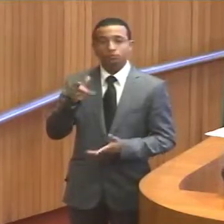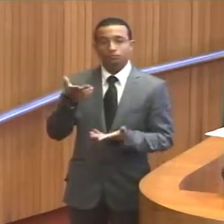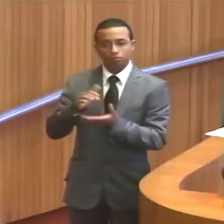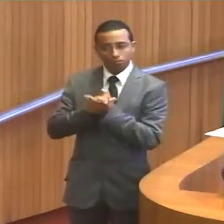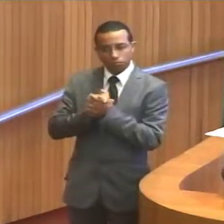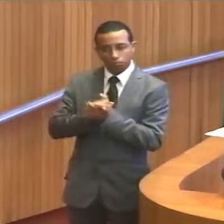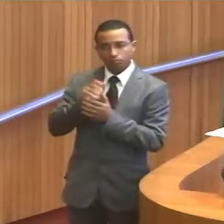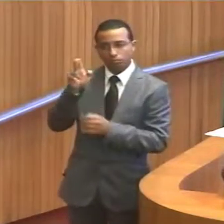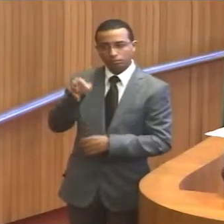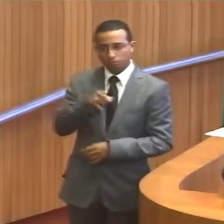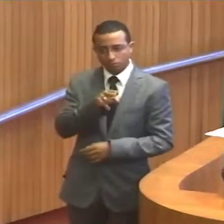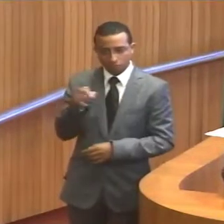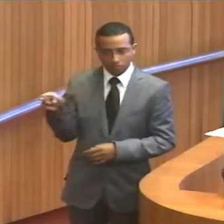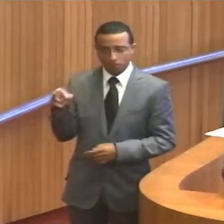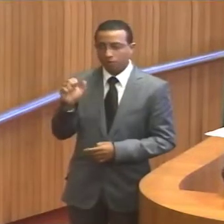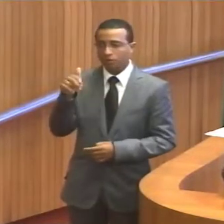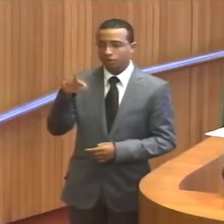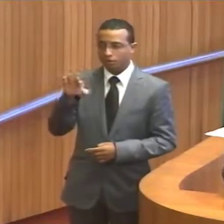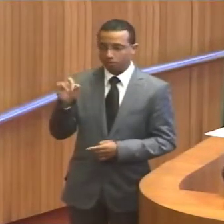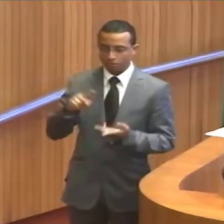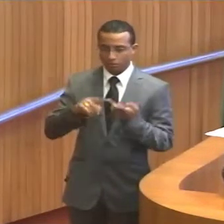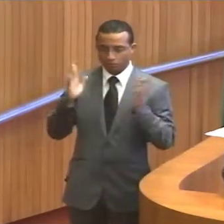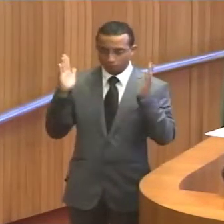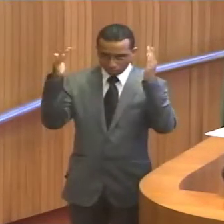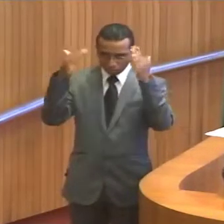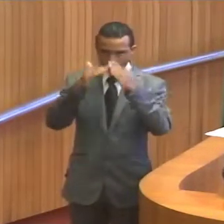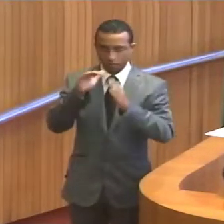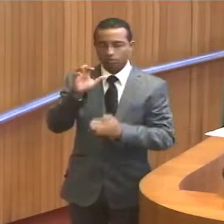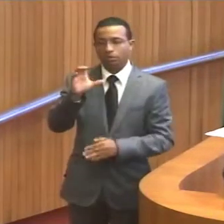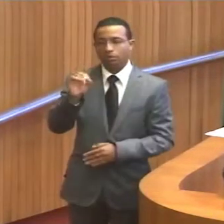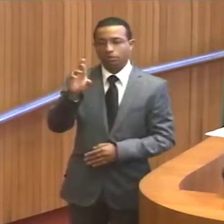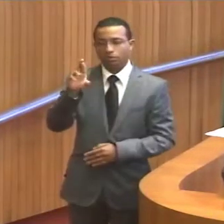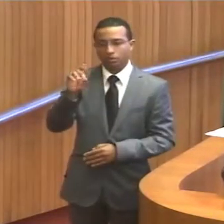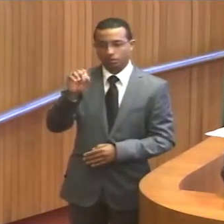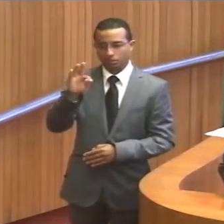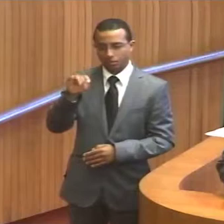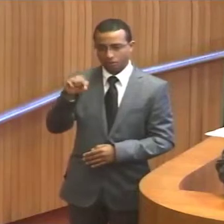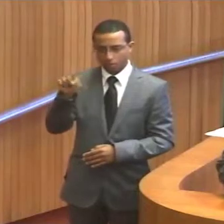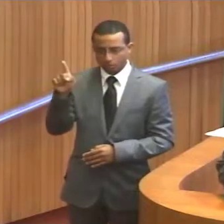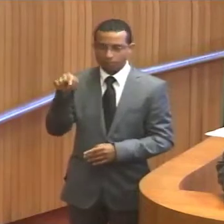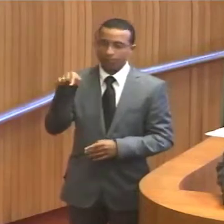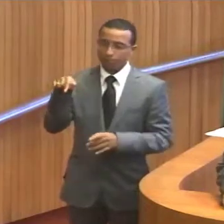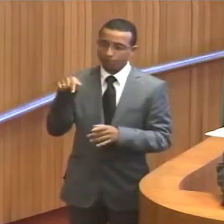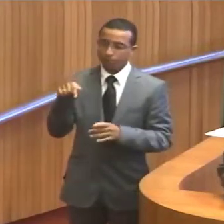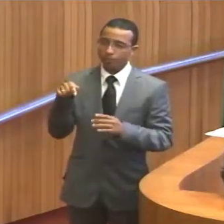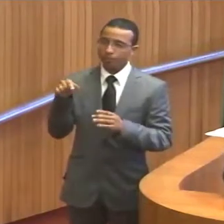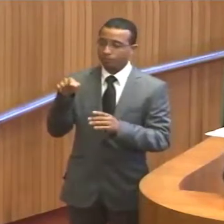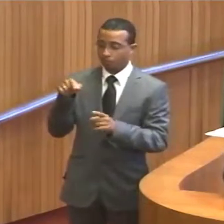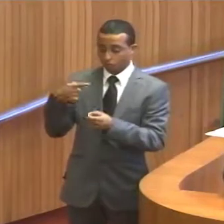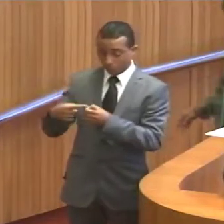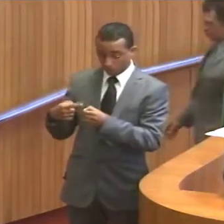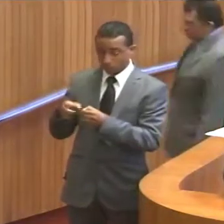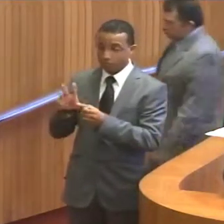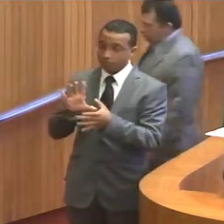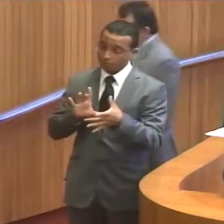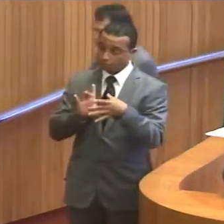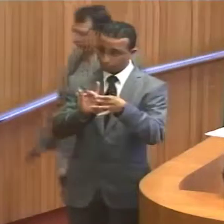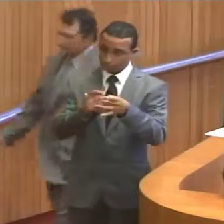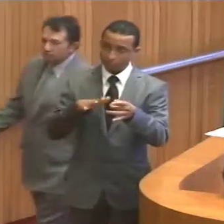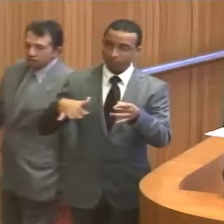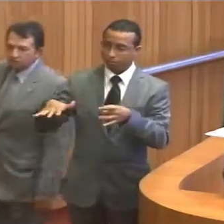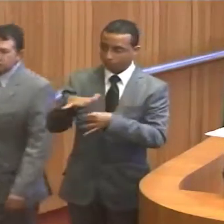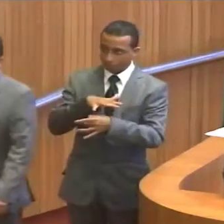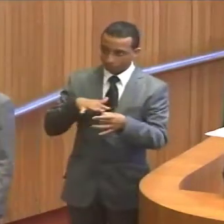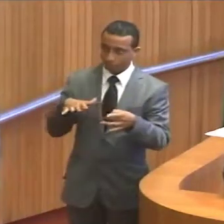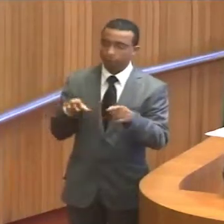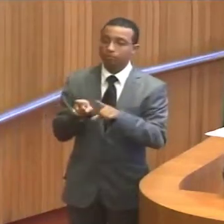Carlos, o padre Cordeiro, o bispo de Coroatá, Vargem Grande faz parte da diocese de Coroatá, Dom Sebastião,